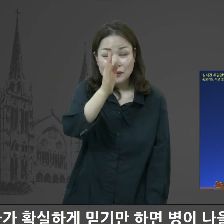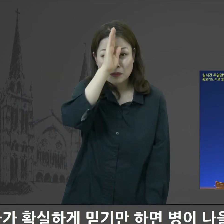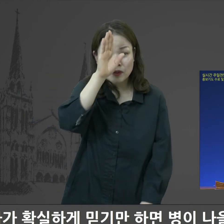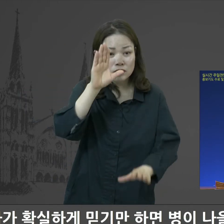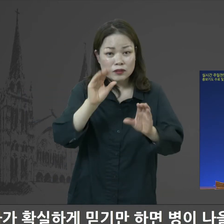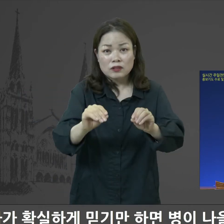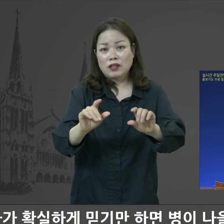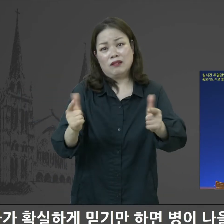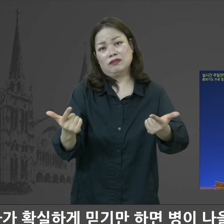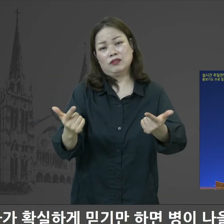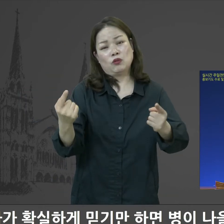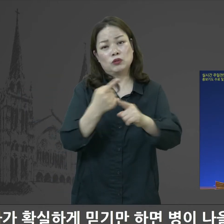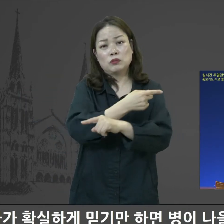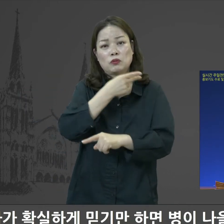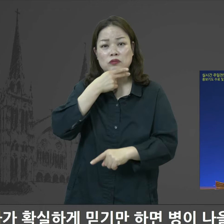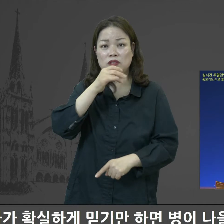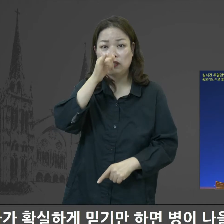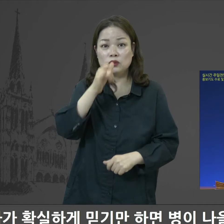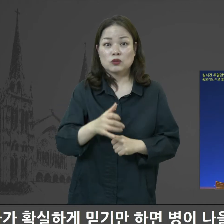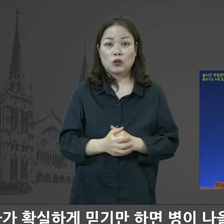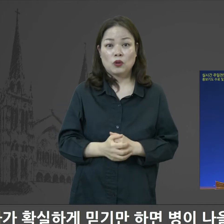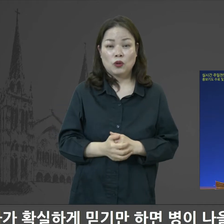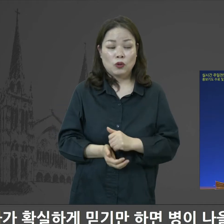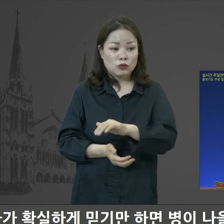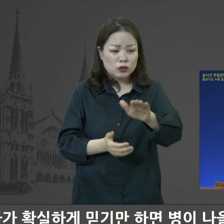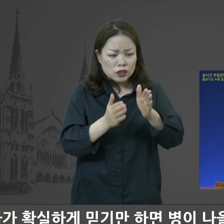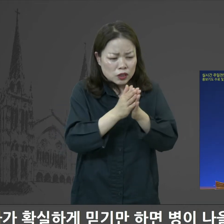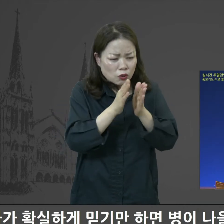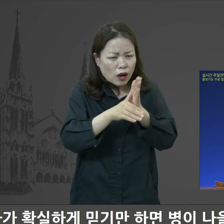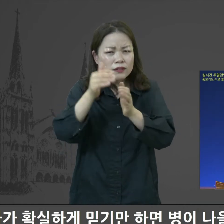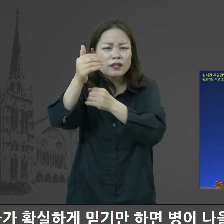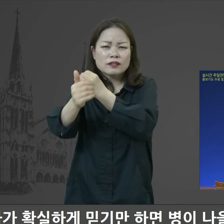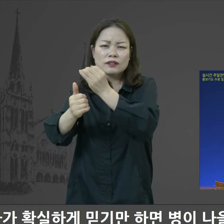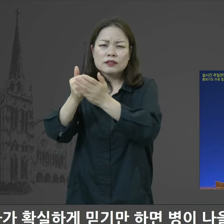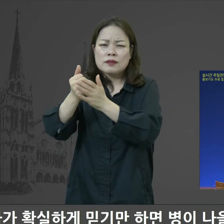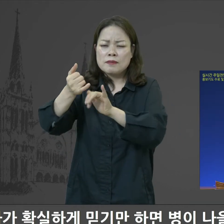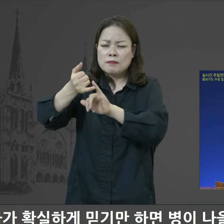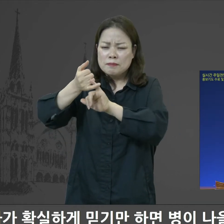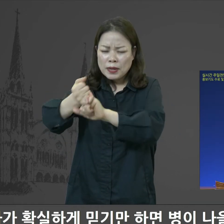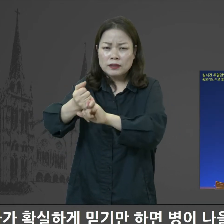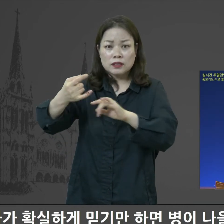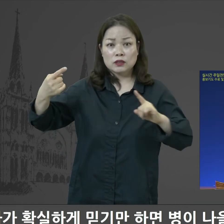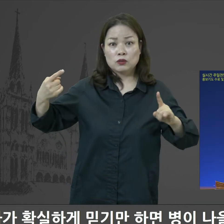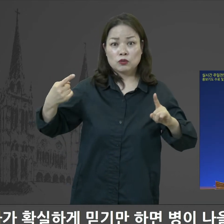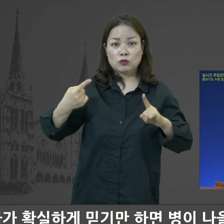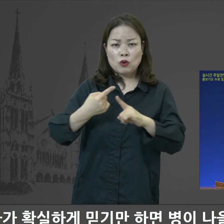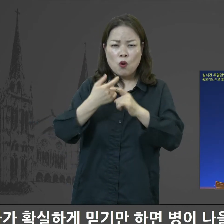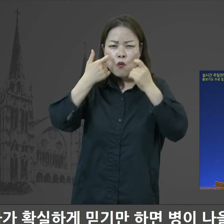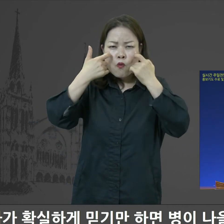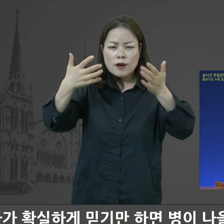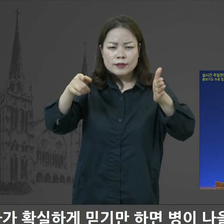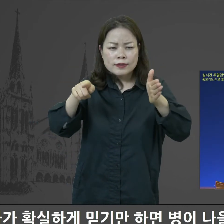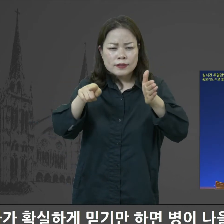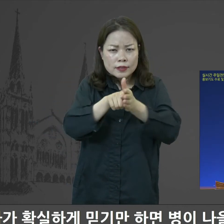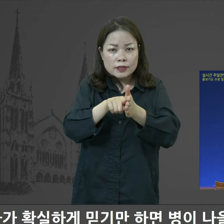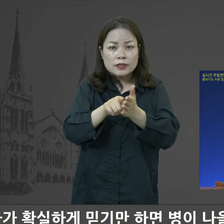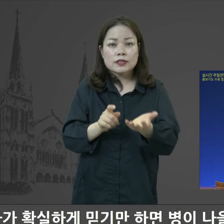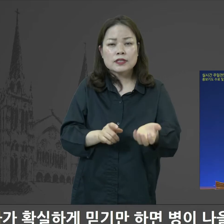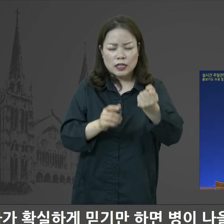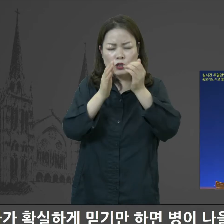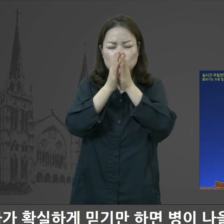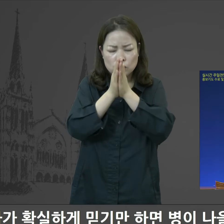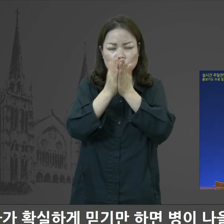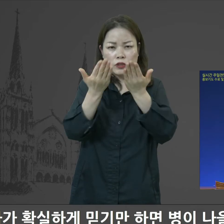때가 있단 말이죠. 물론 우리는 기도할 때 하나님께서 반드시 고쳐주실 것이라는 확실한 믿음을 가지고 기도해야